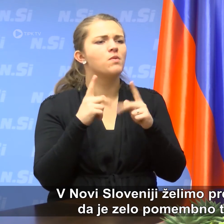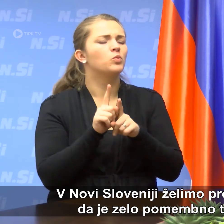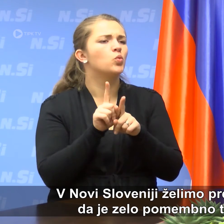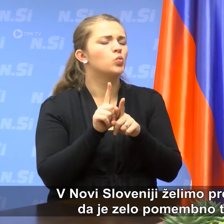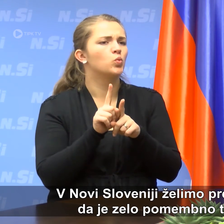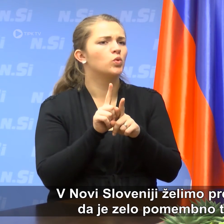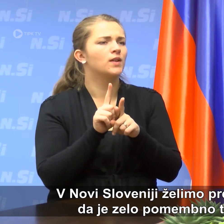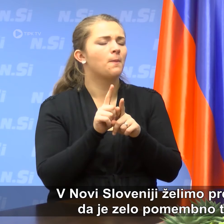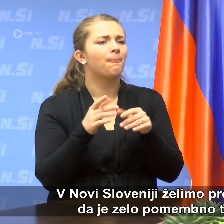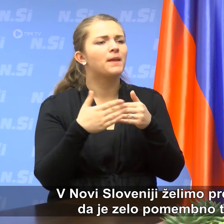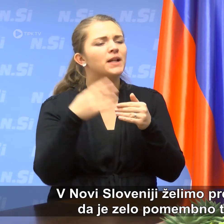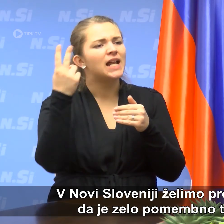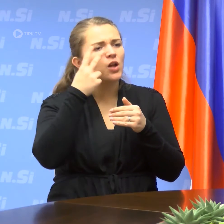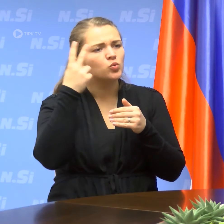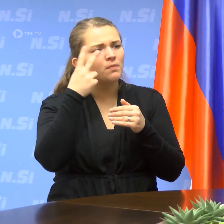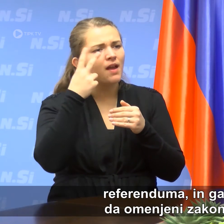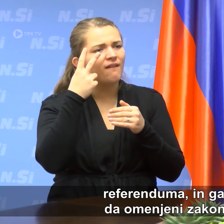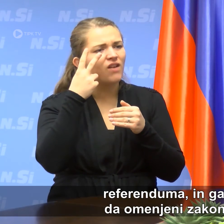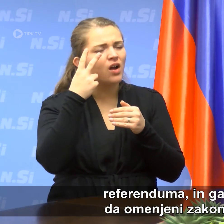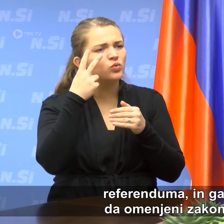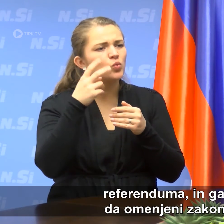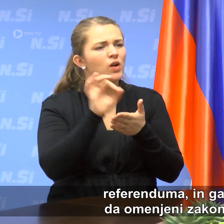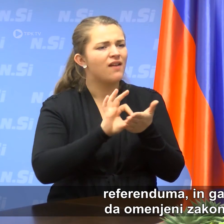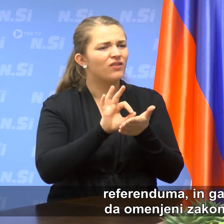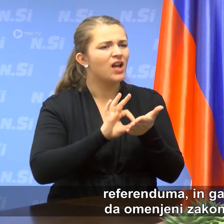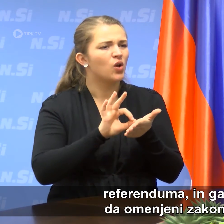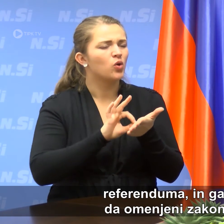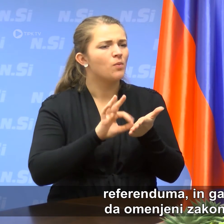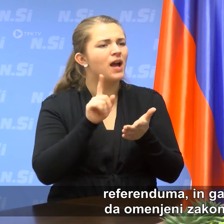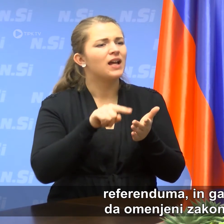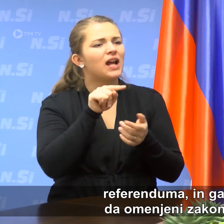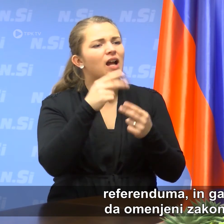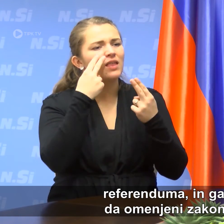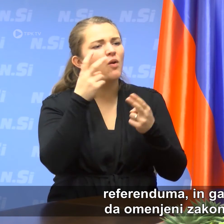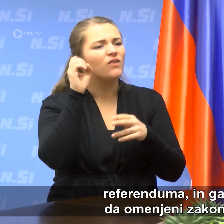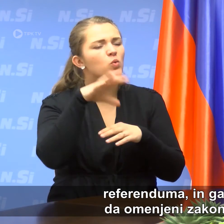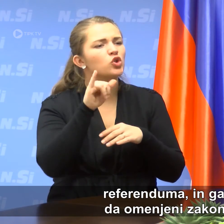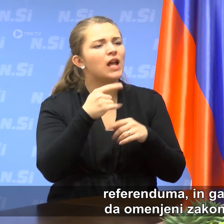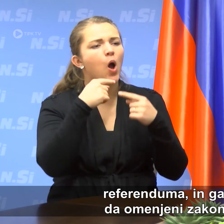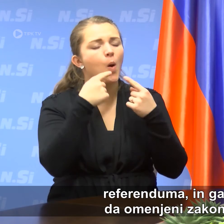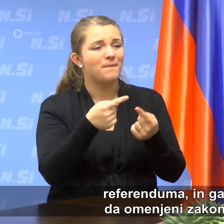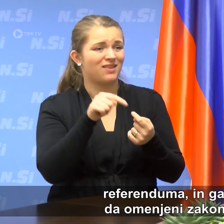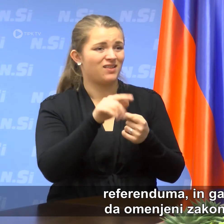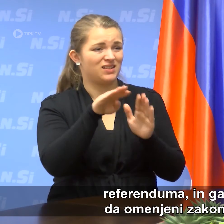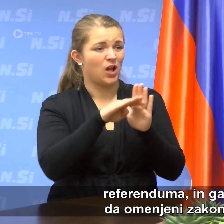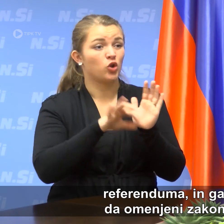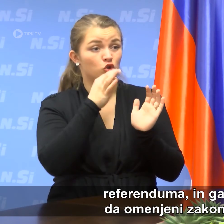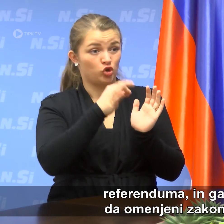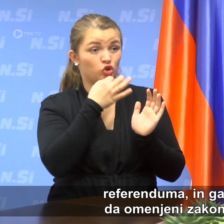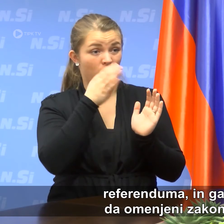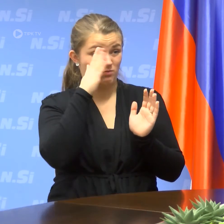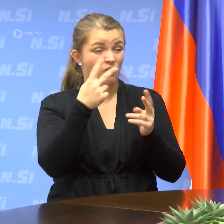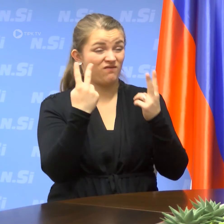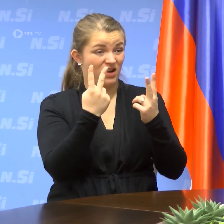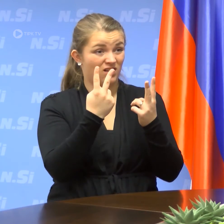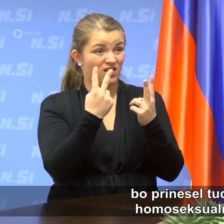razumevanju referenduma in ga gledamo v luči, da omenjeni zakon, če bo bil veljaven, bo